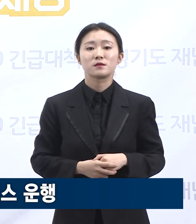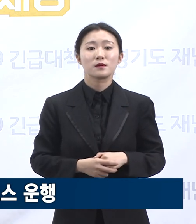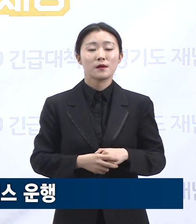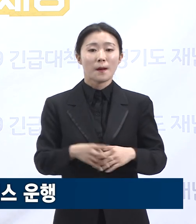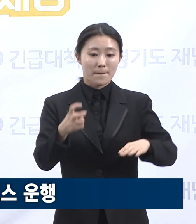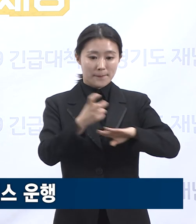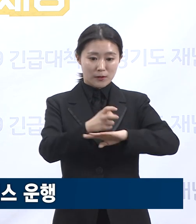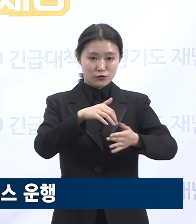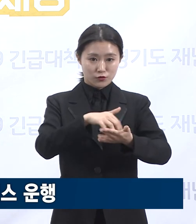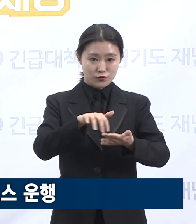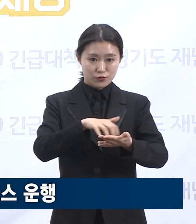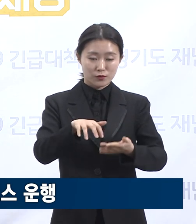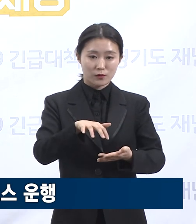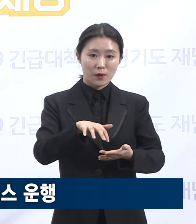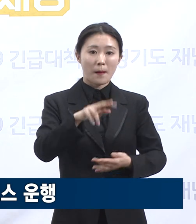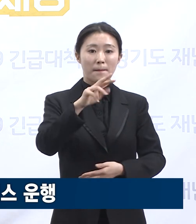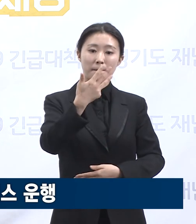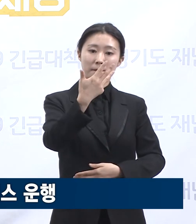활용하여 귀가하게 됩니다.